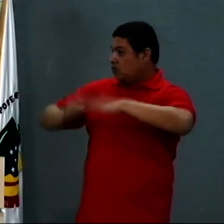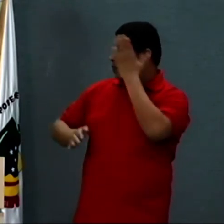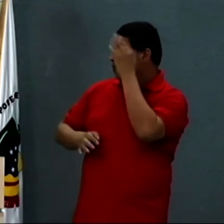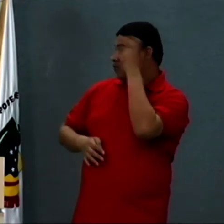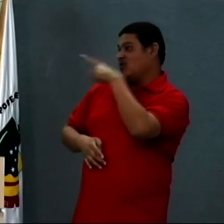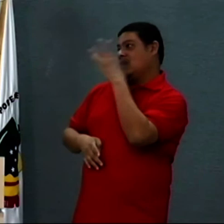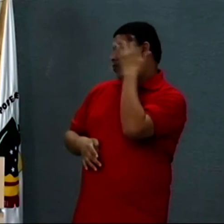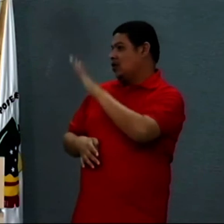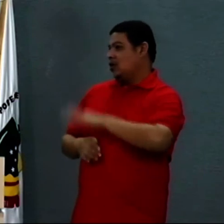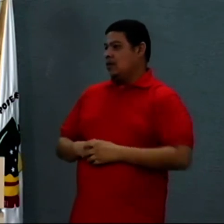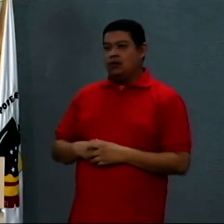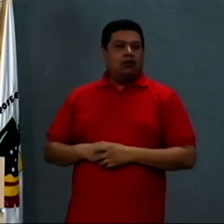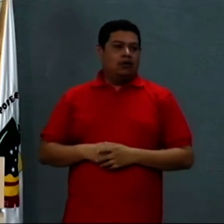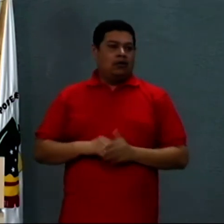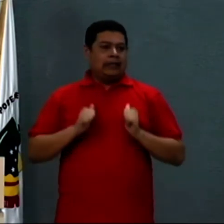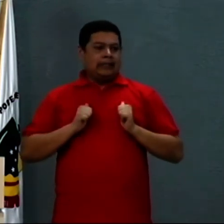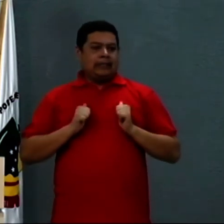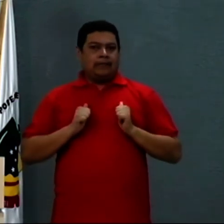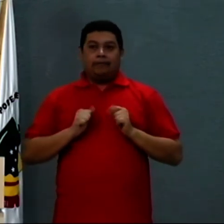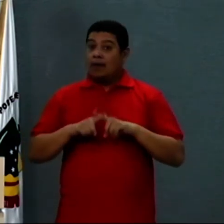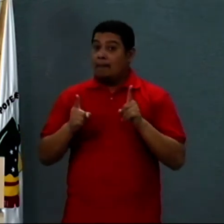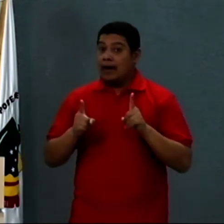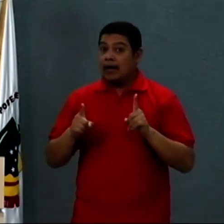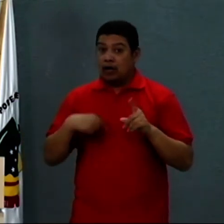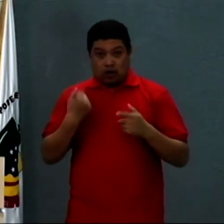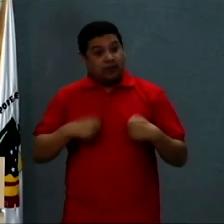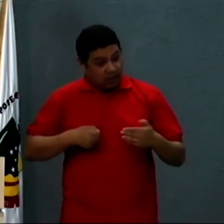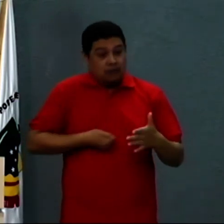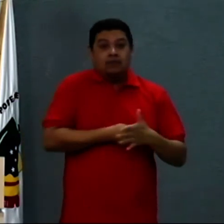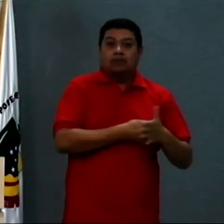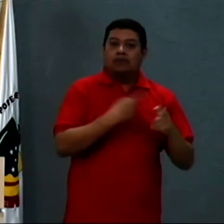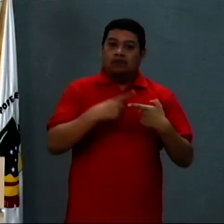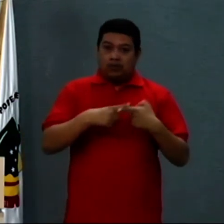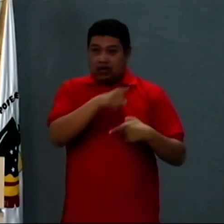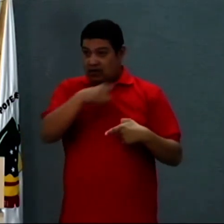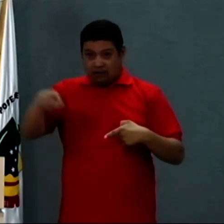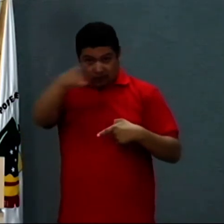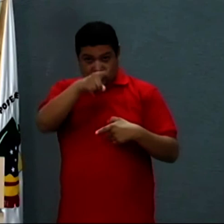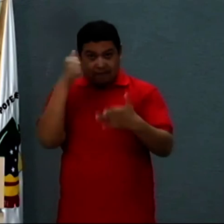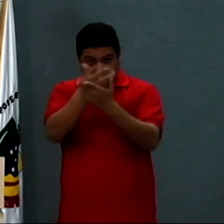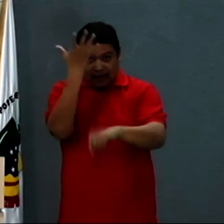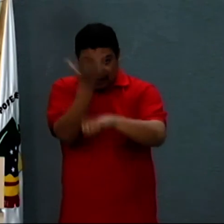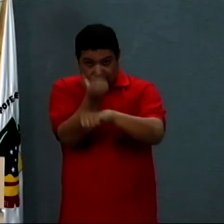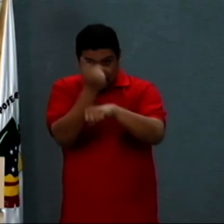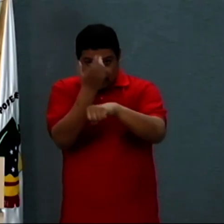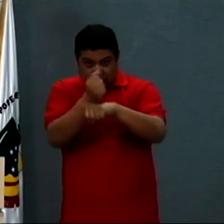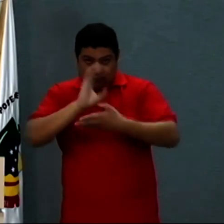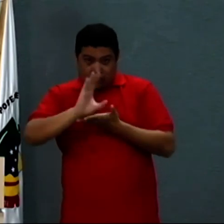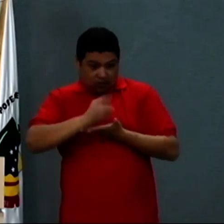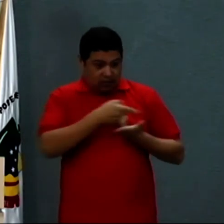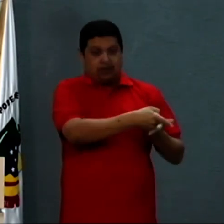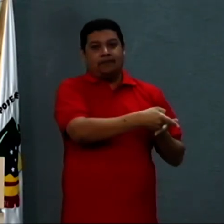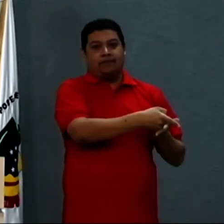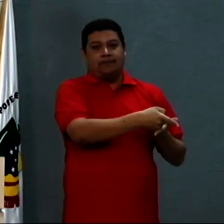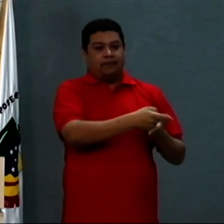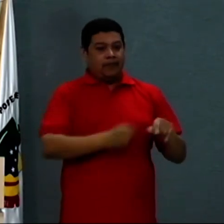cara que paga seus tributos também, que paga seus impostos. É um direito nosso como vereador dar opinião e mostrar. E ele cabe a ele analisar. Aí quando viu que a cagada estava sendo